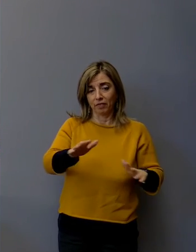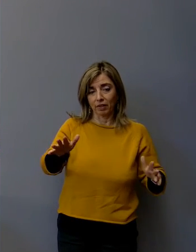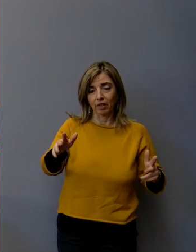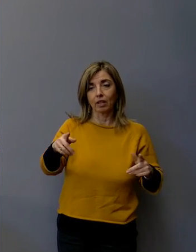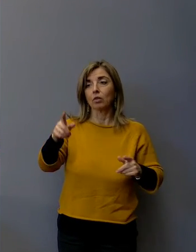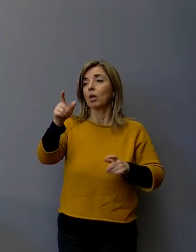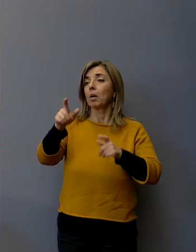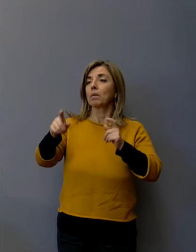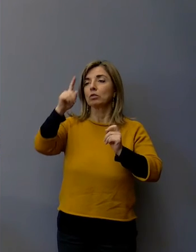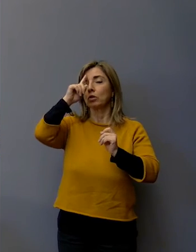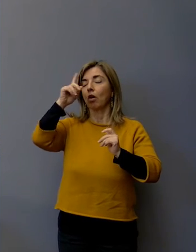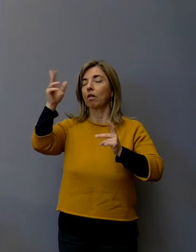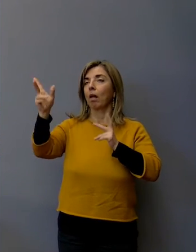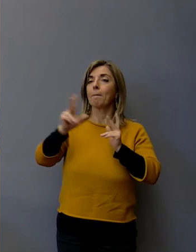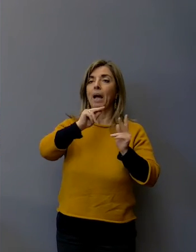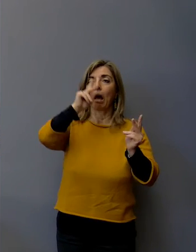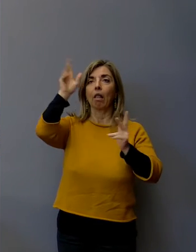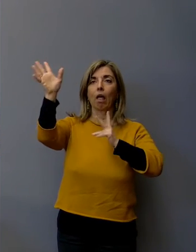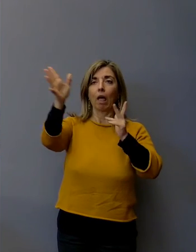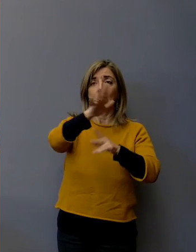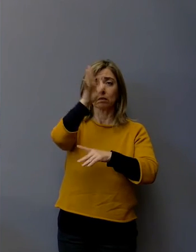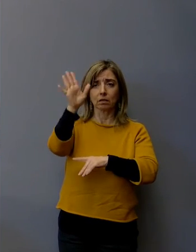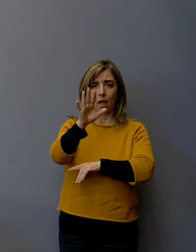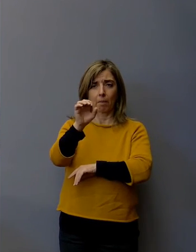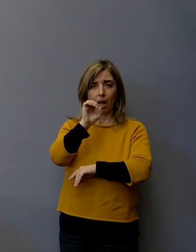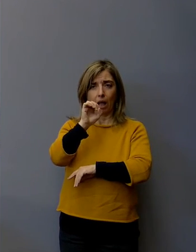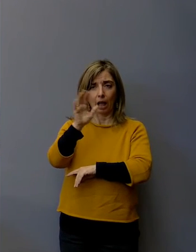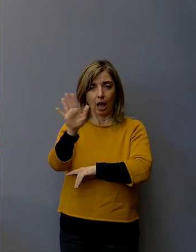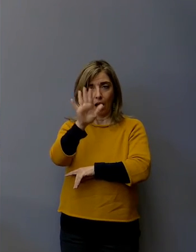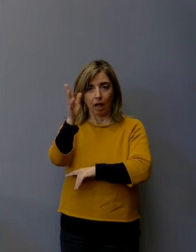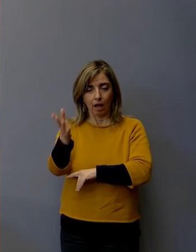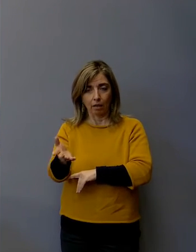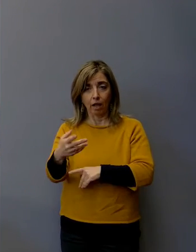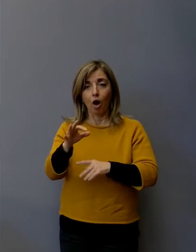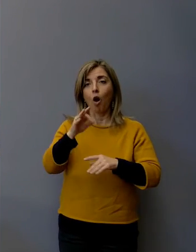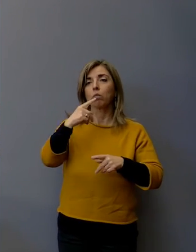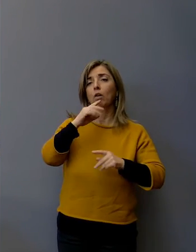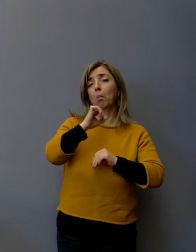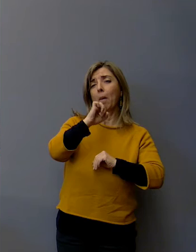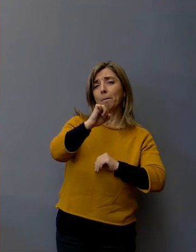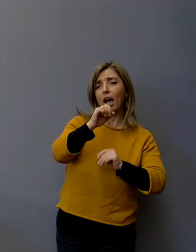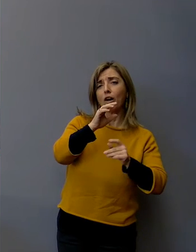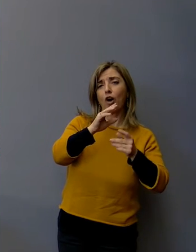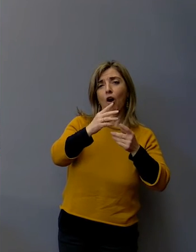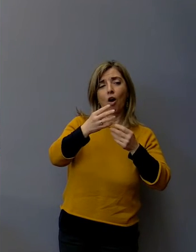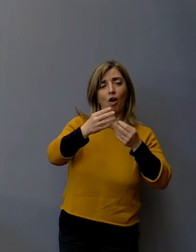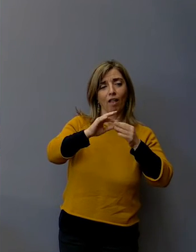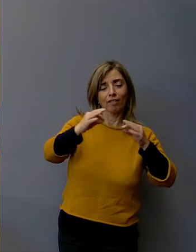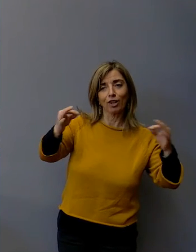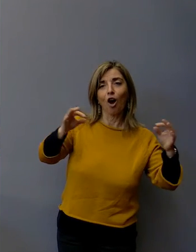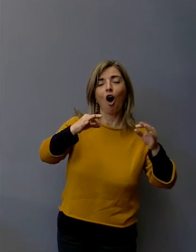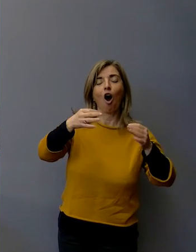di cannabis del dei colpi di teatro delle parole ad effetto degli slogan ormai e